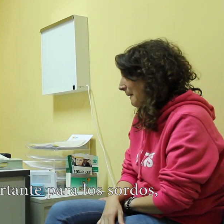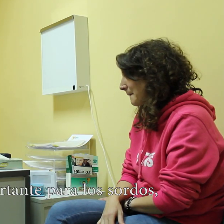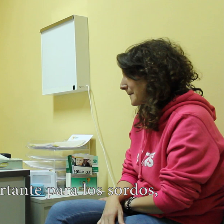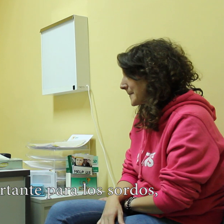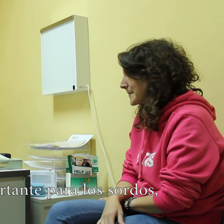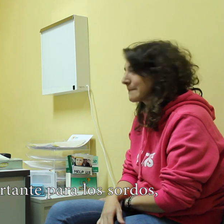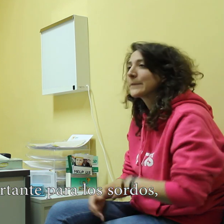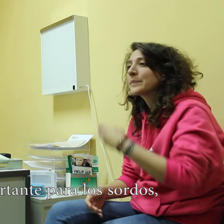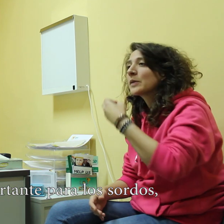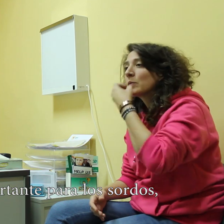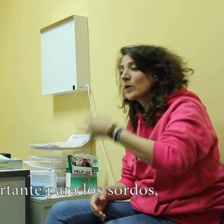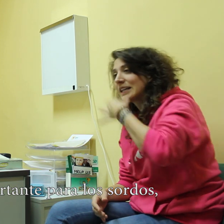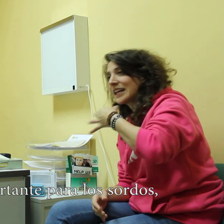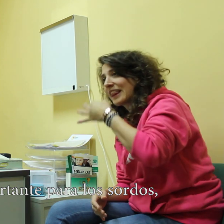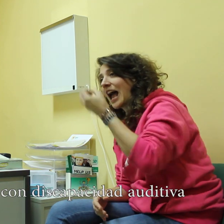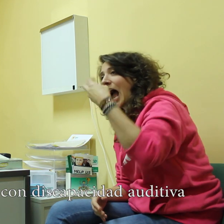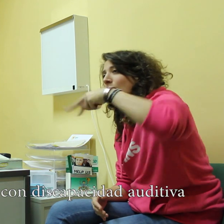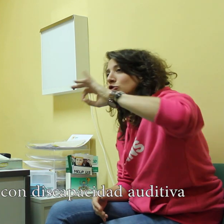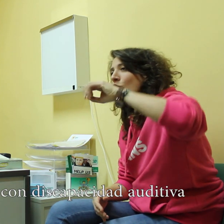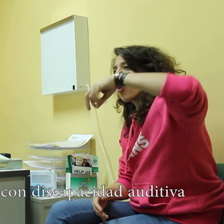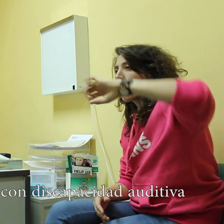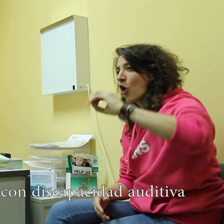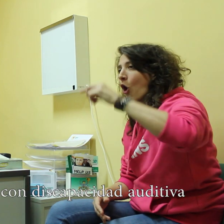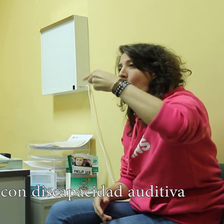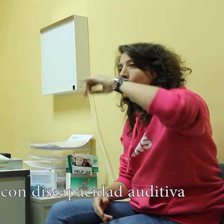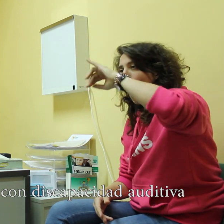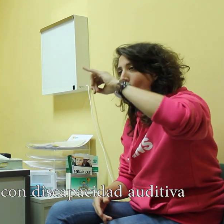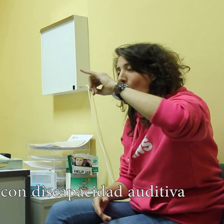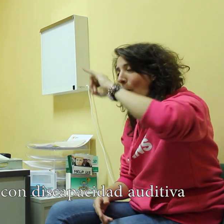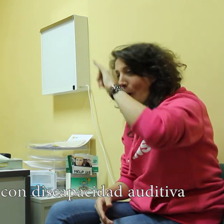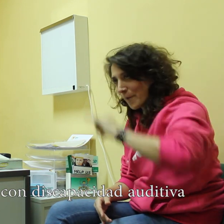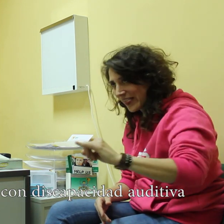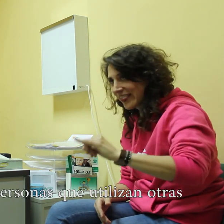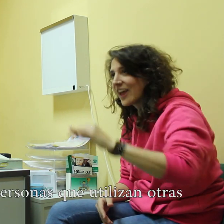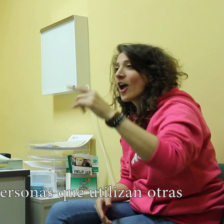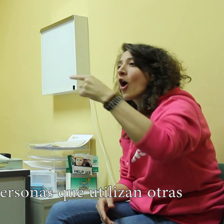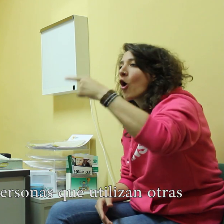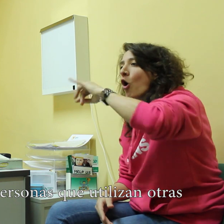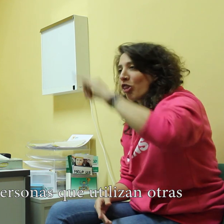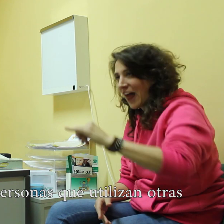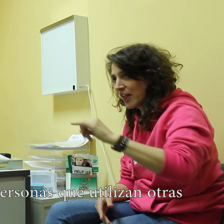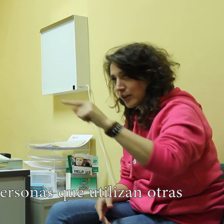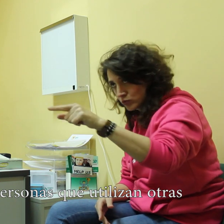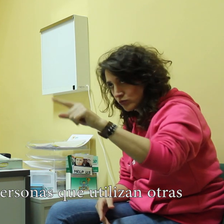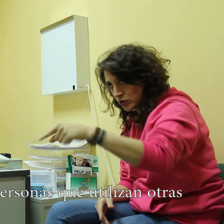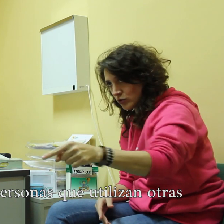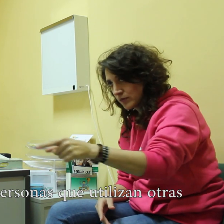figura es muy importante para los sordos, pero no todas las personas con discapacidad auditiva lo usan, debido a que hay personas que